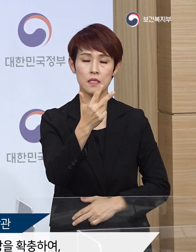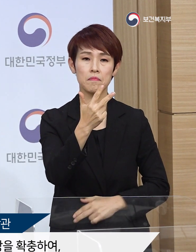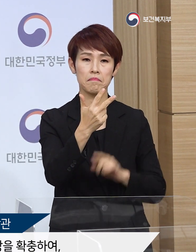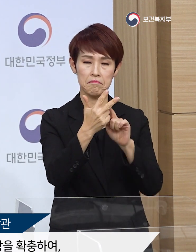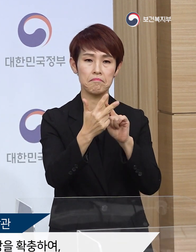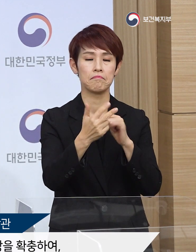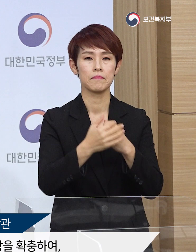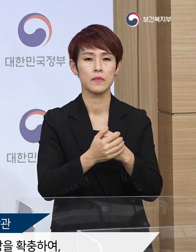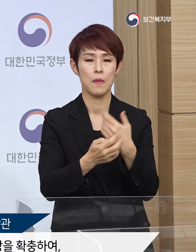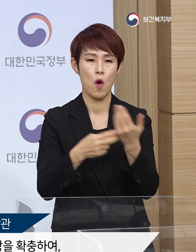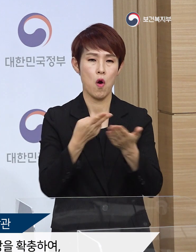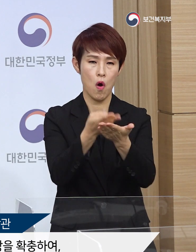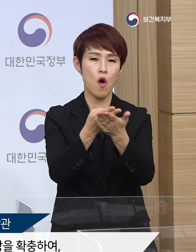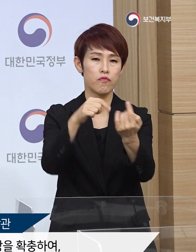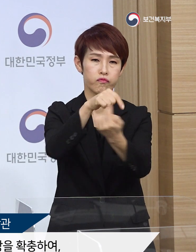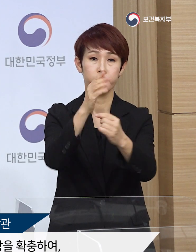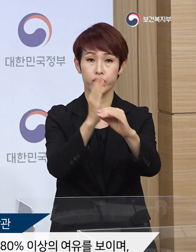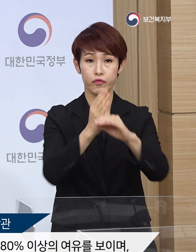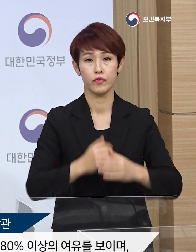2,472개의 병상을 운영하고 있습니다.